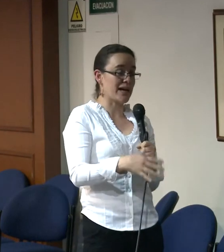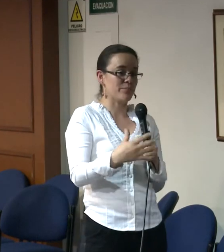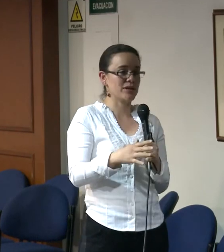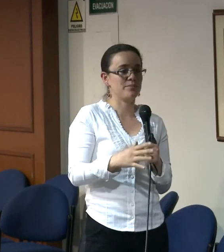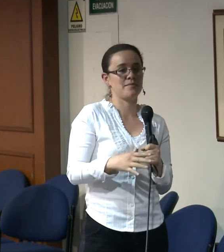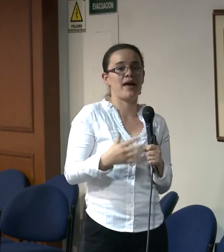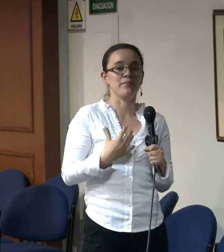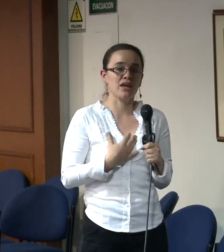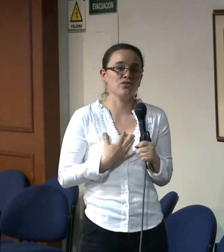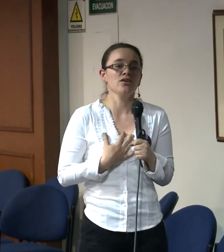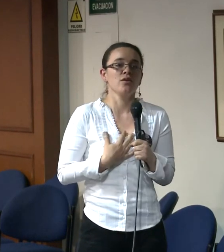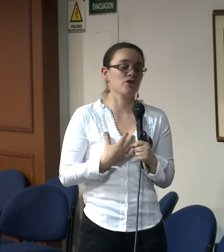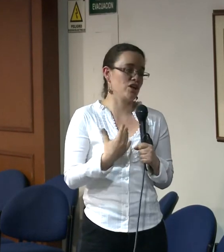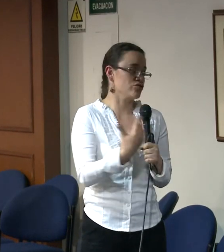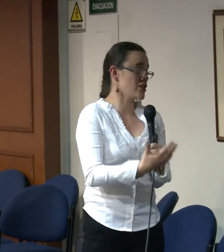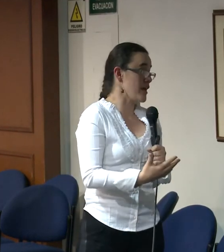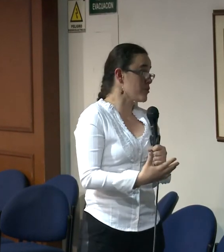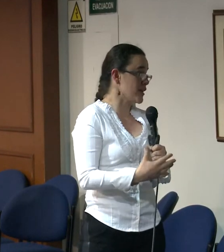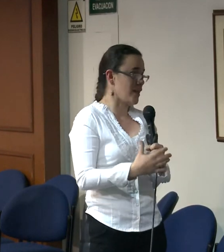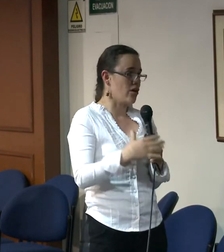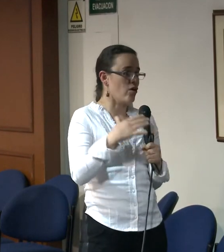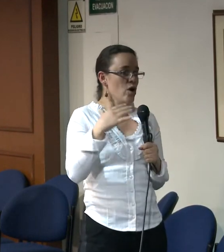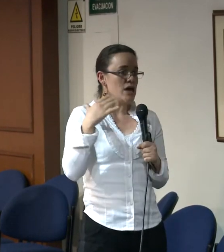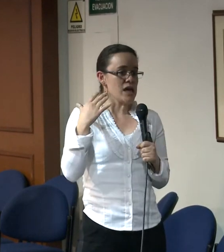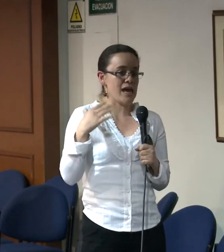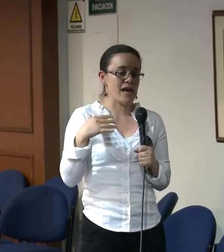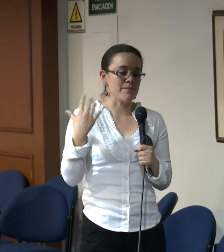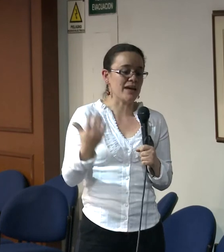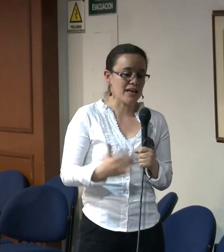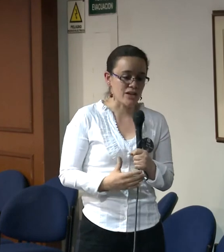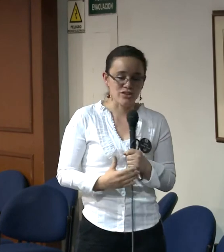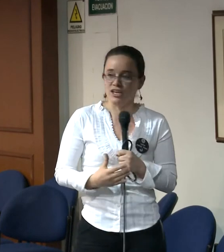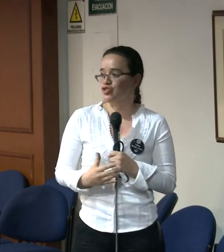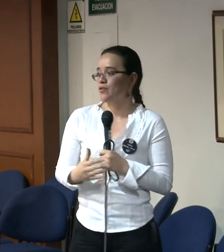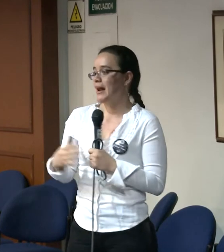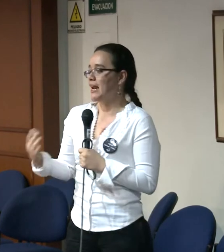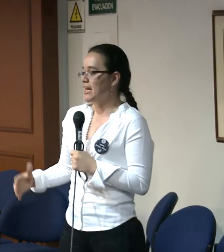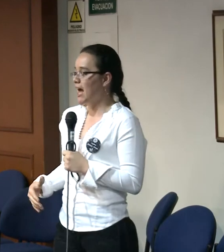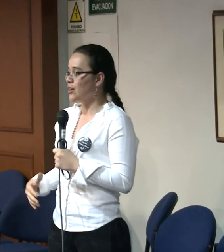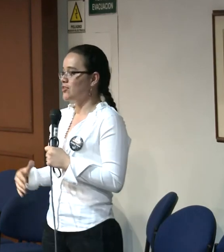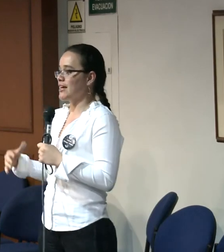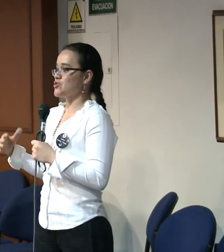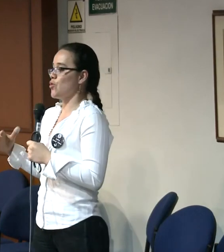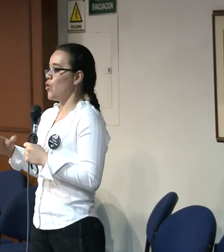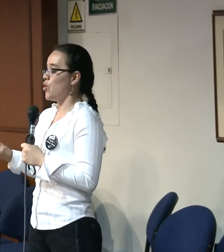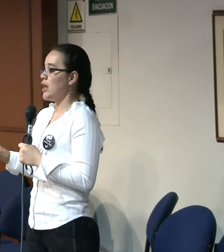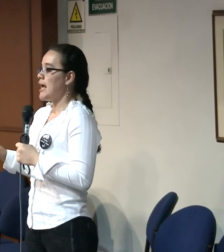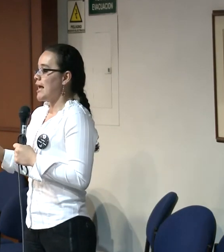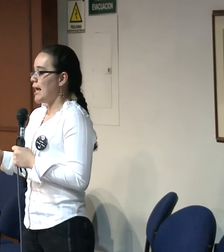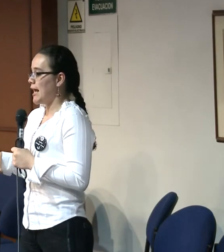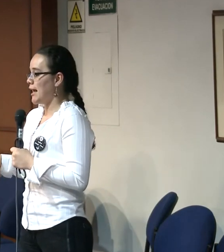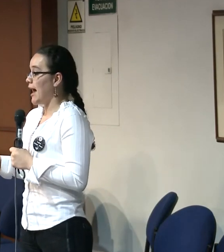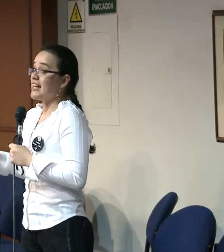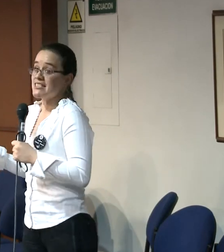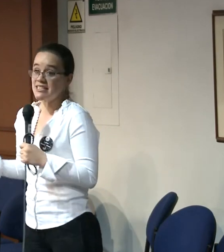puedo acercar, me da miedo, porque no sé, porque tengo imaginarios de que...